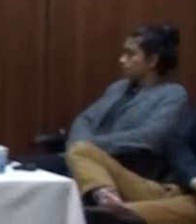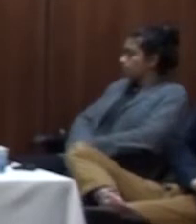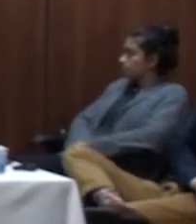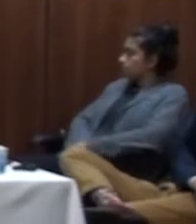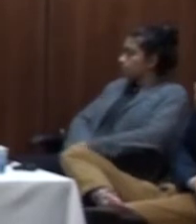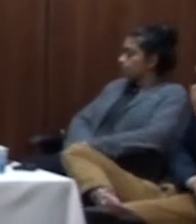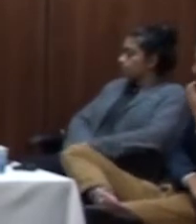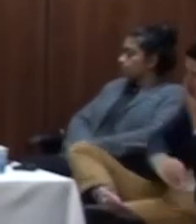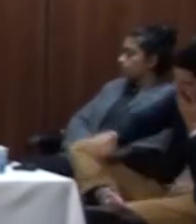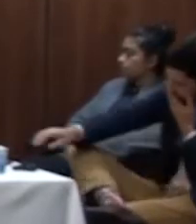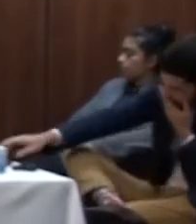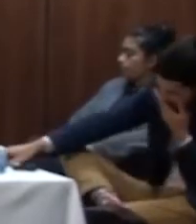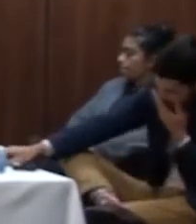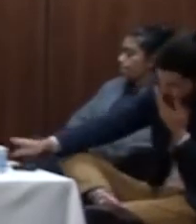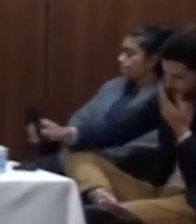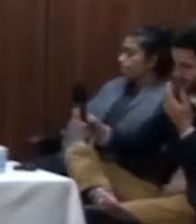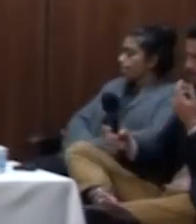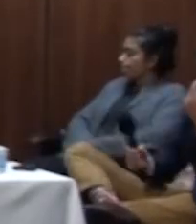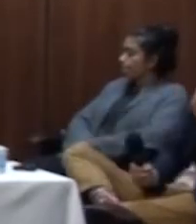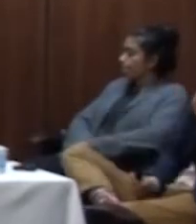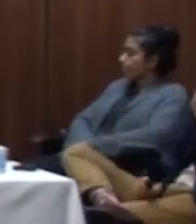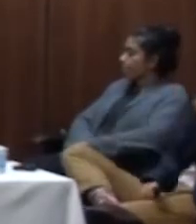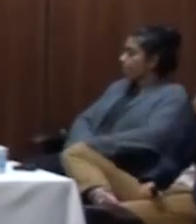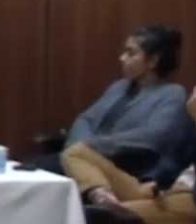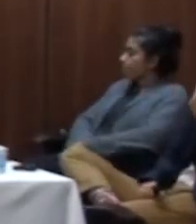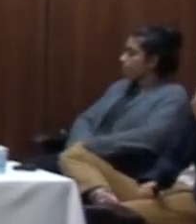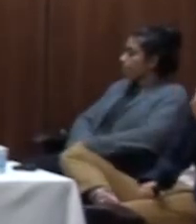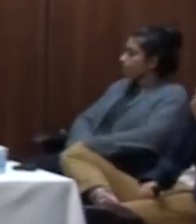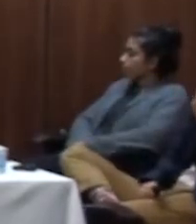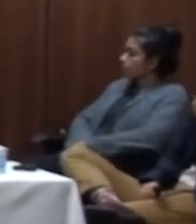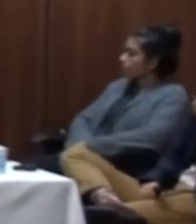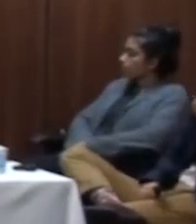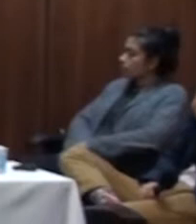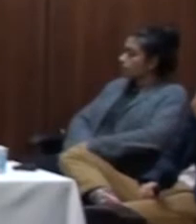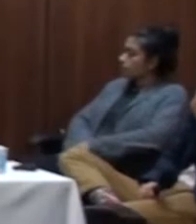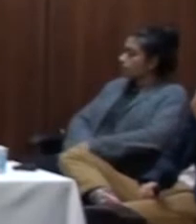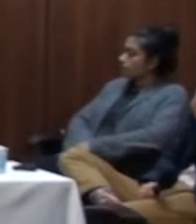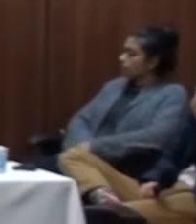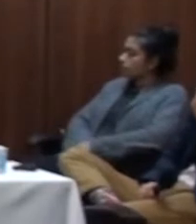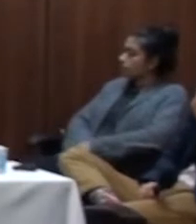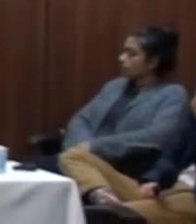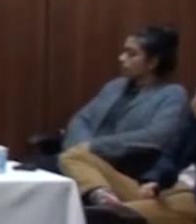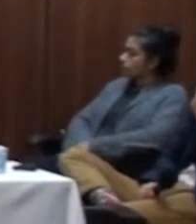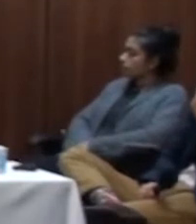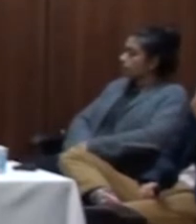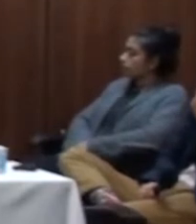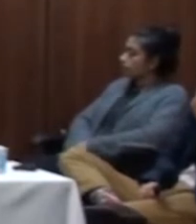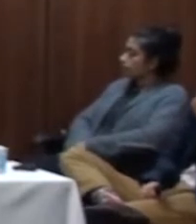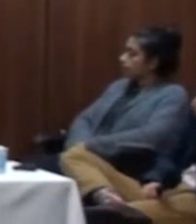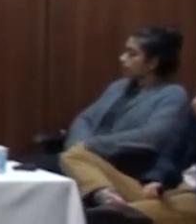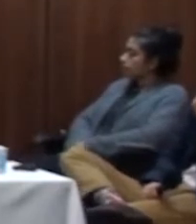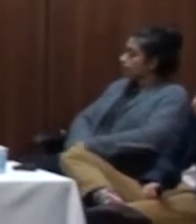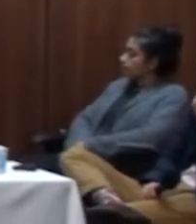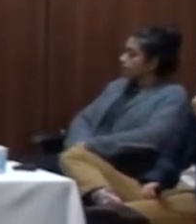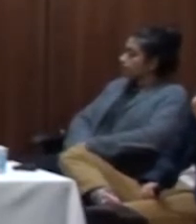ser realizados em qualquer estabelecimento, né, não se limitam mais a públicos ou pesquisa, desde que sigam os pré-requisitos